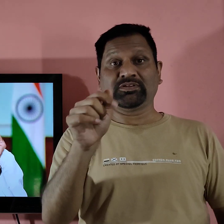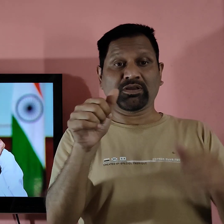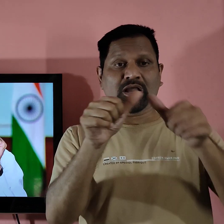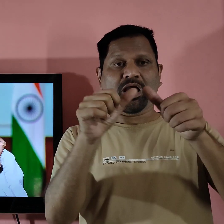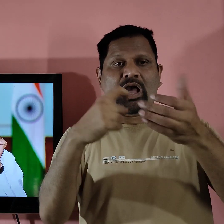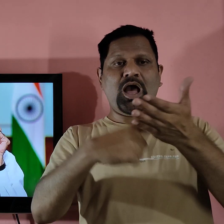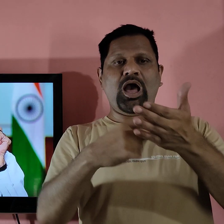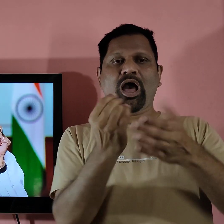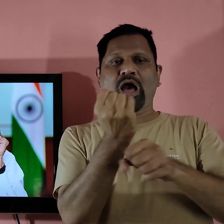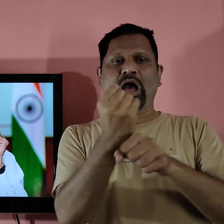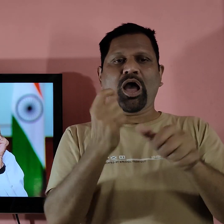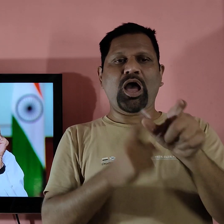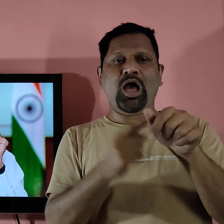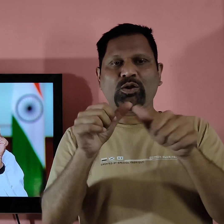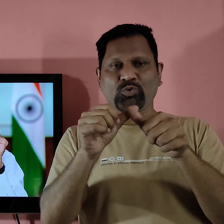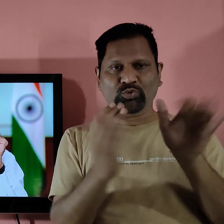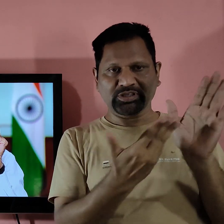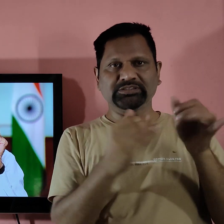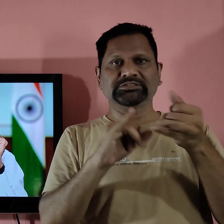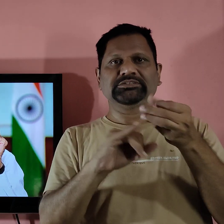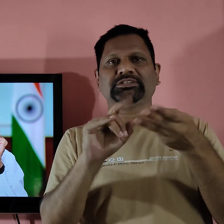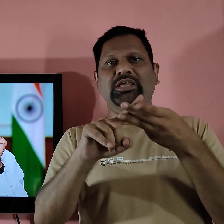आरोग्य सेतु मोबाइल ऐप।